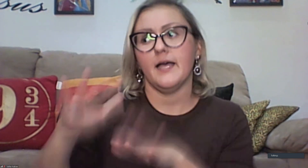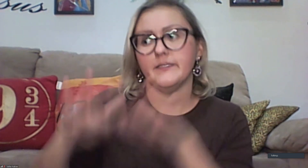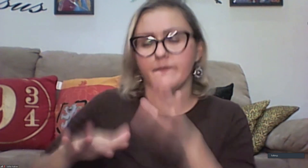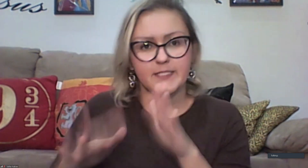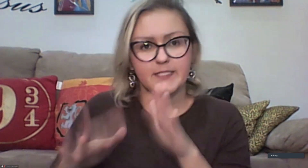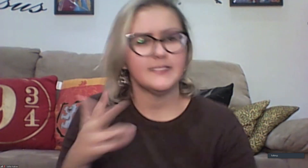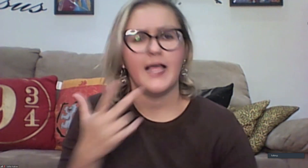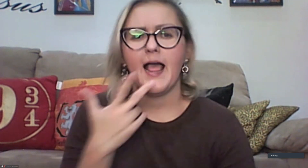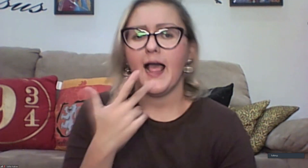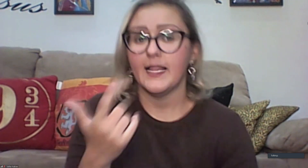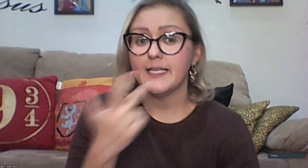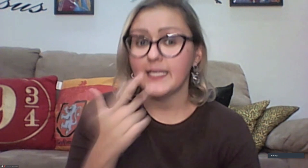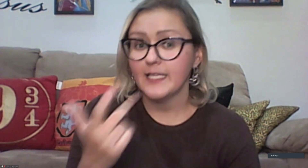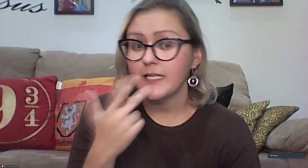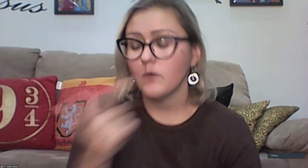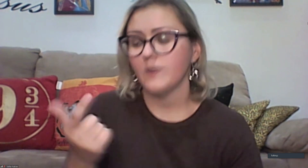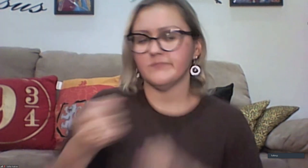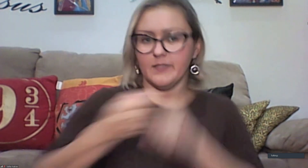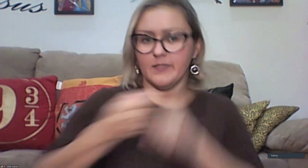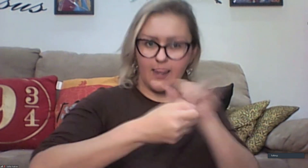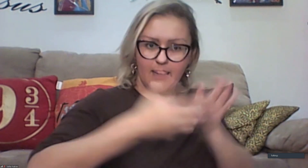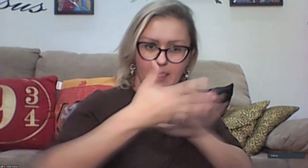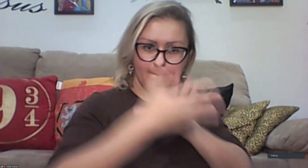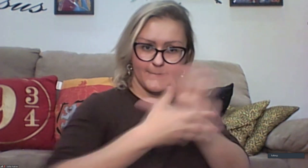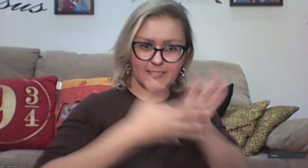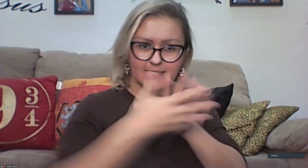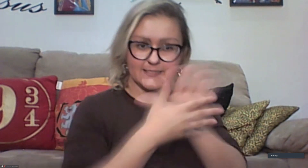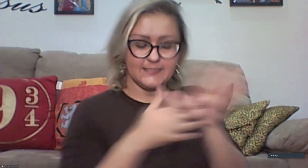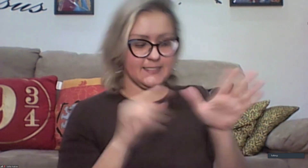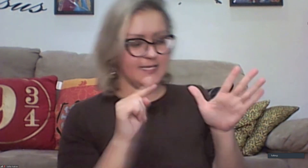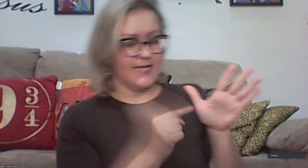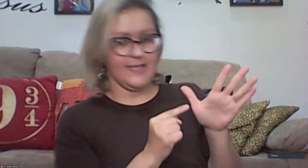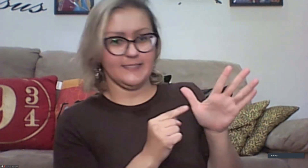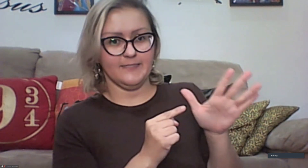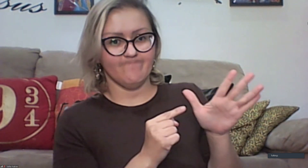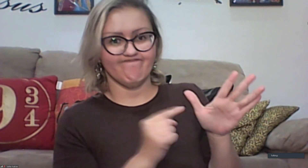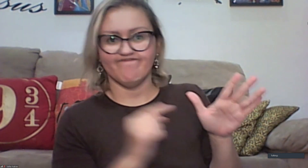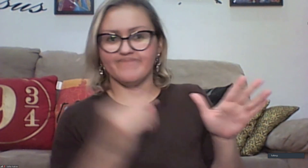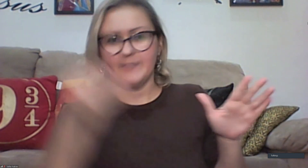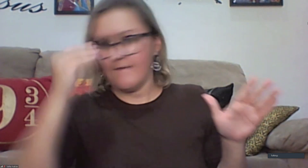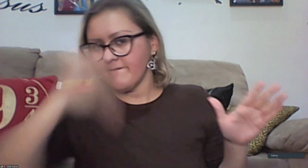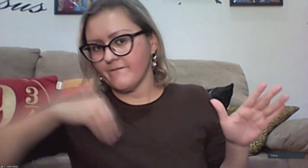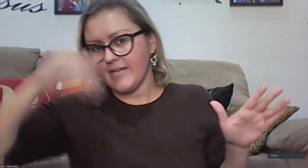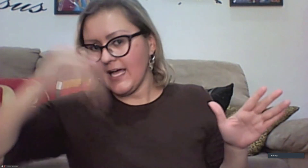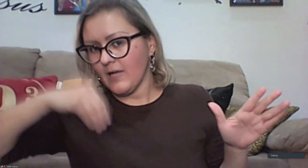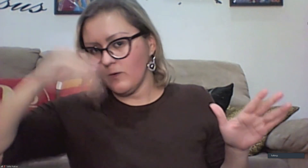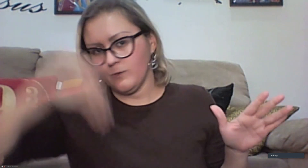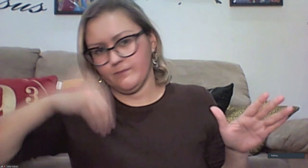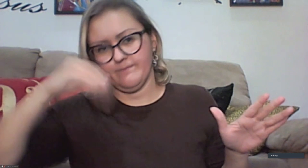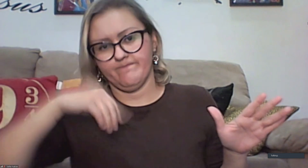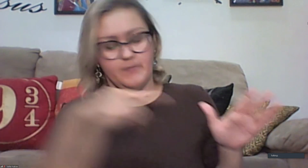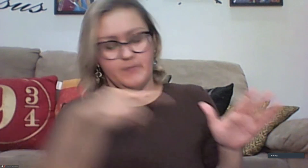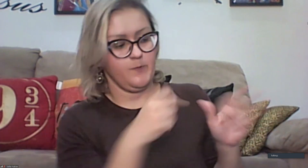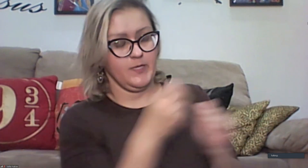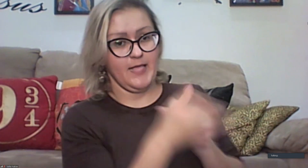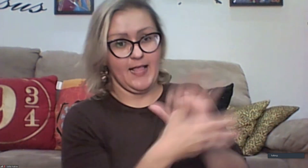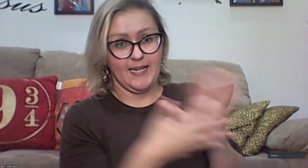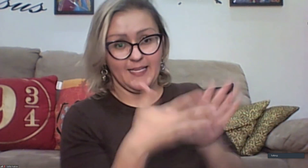questão da língua, de acessibilidade, a importância também, porque às vezes a língua de sinais, por